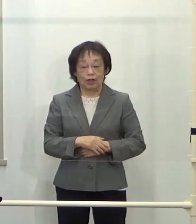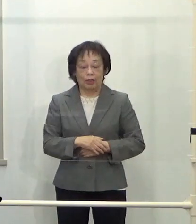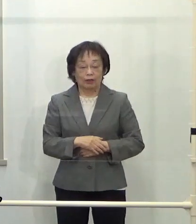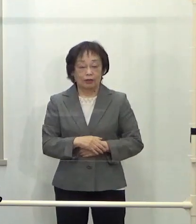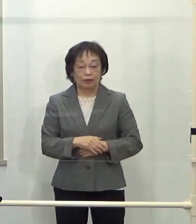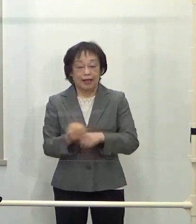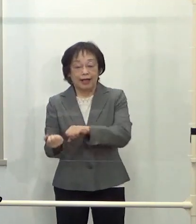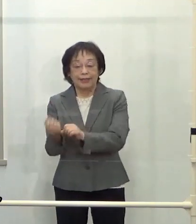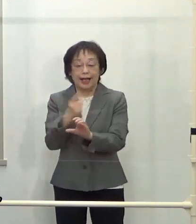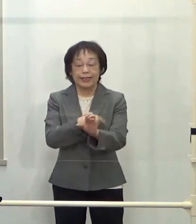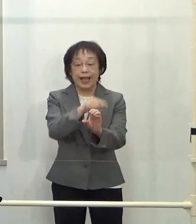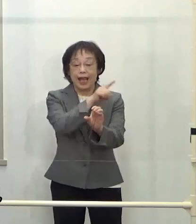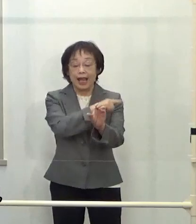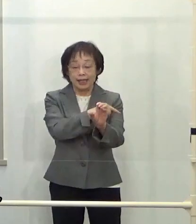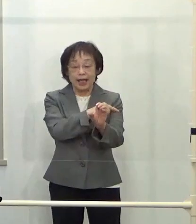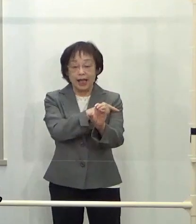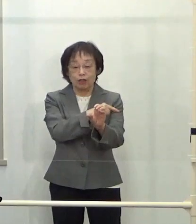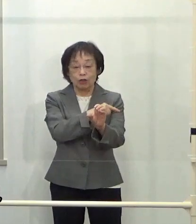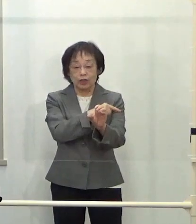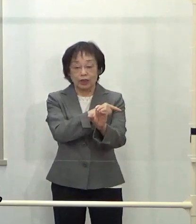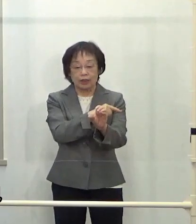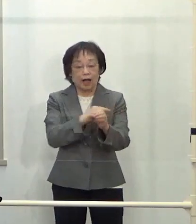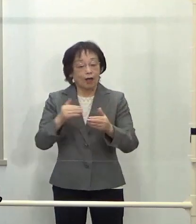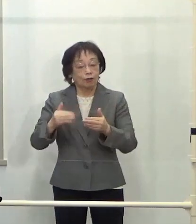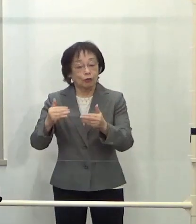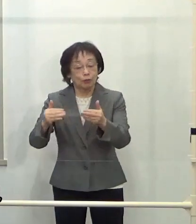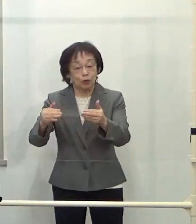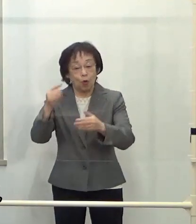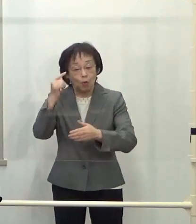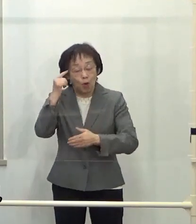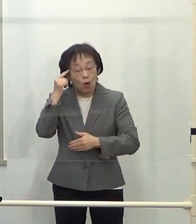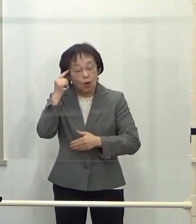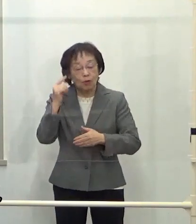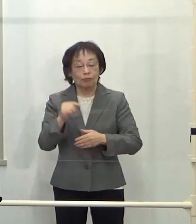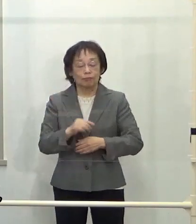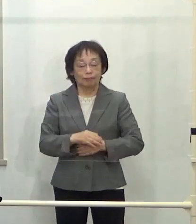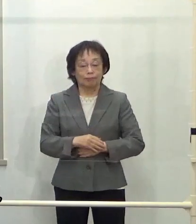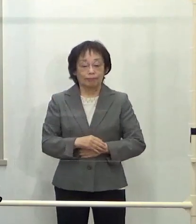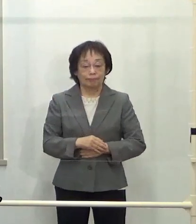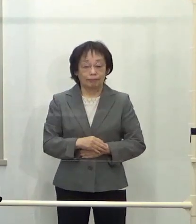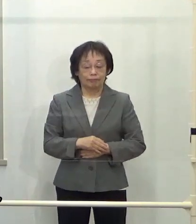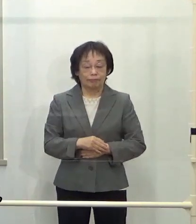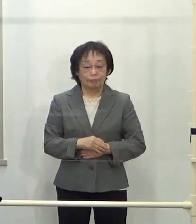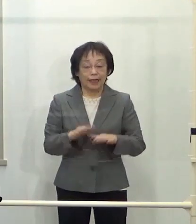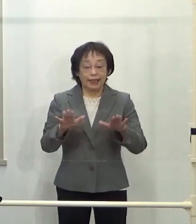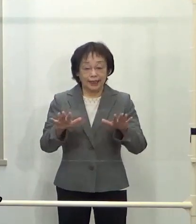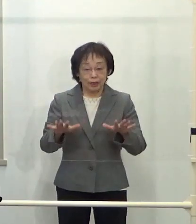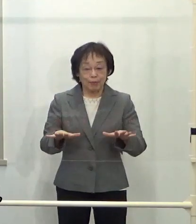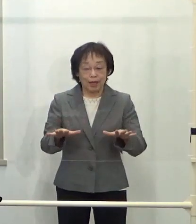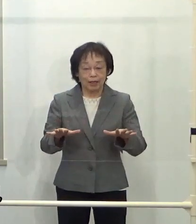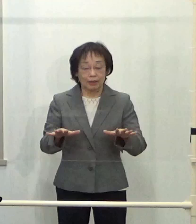ギーの活用がするのではないかと、まあ、今まで言われてきたところであります。従いまして今